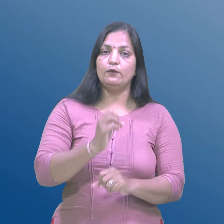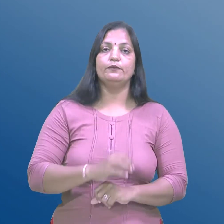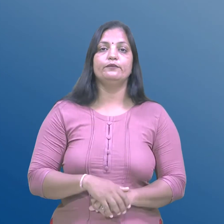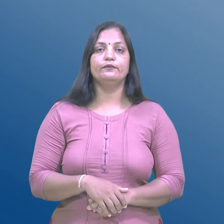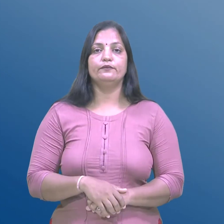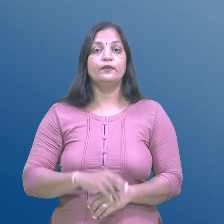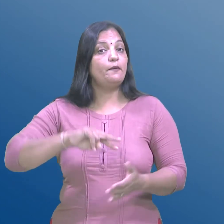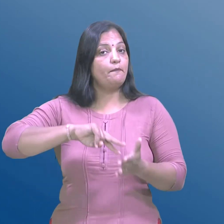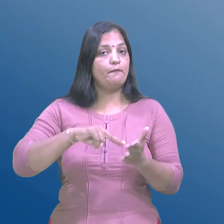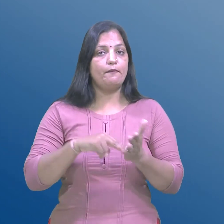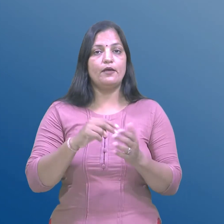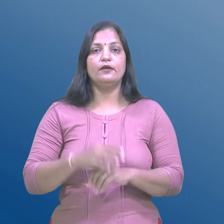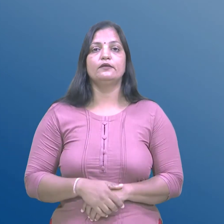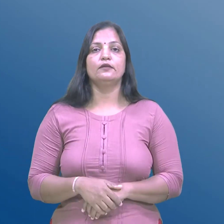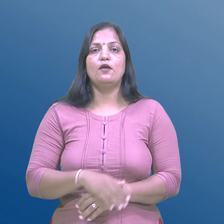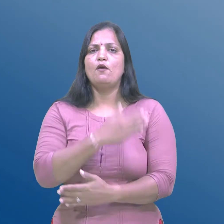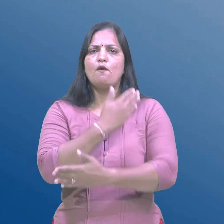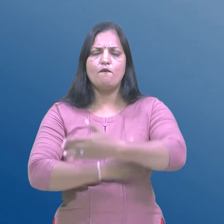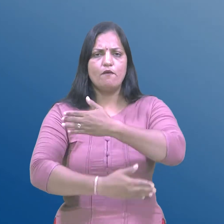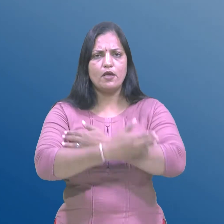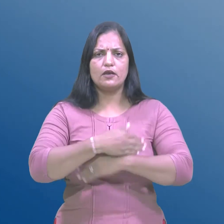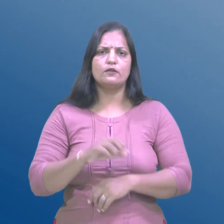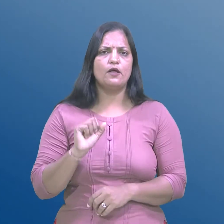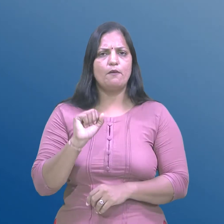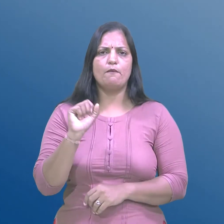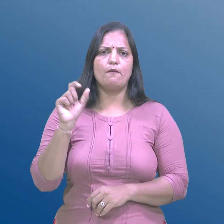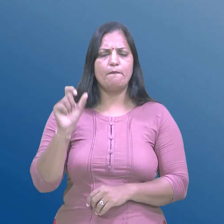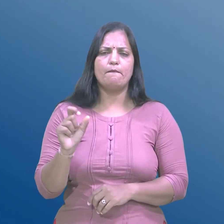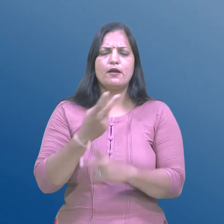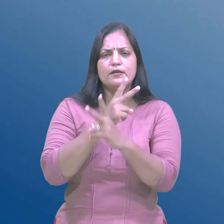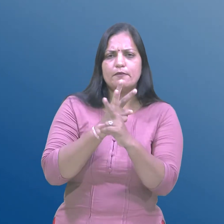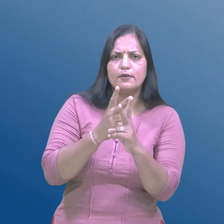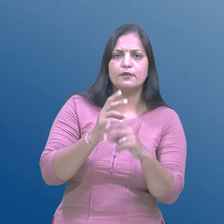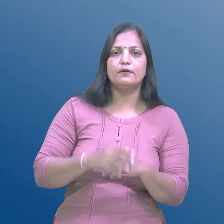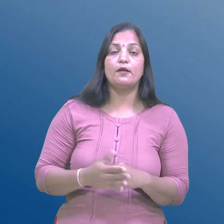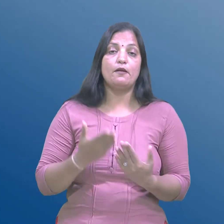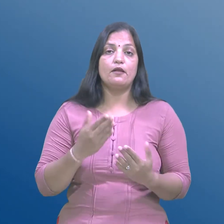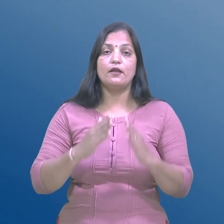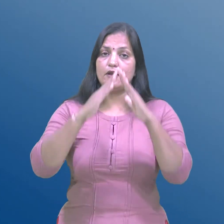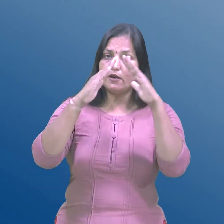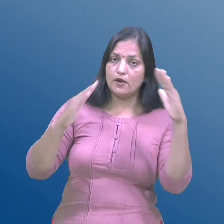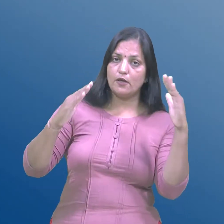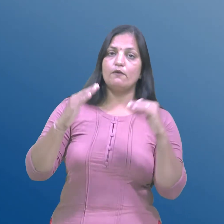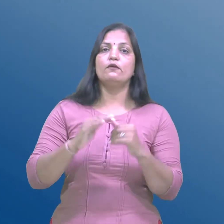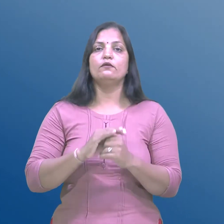એટલે કે વિકલાંગતા ધરાવતી વ્યક્તિઓ માટે આશ્રય, સાર સંભાળ,